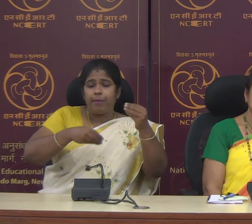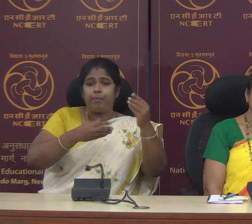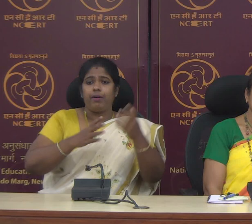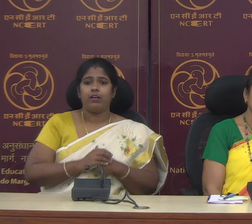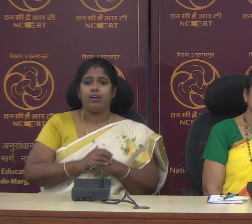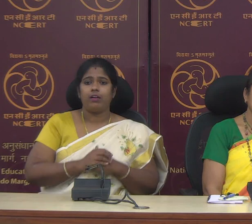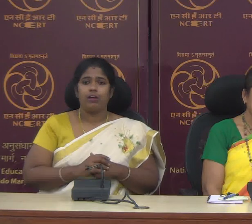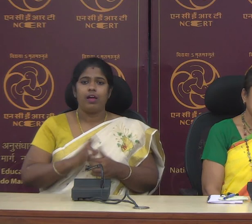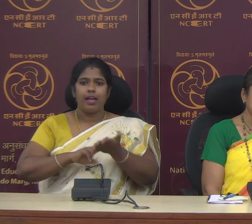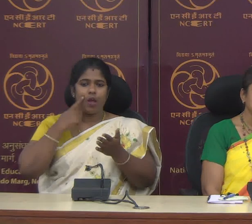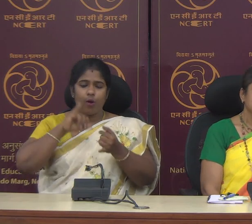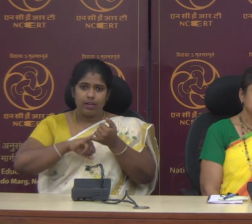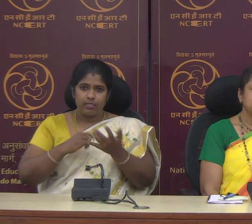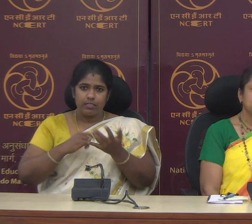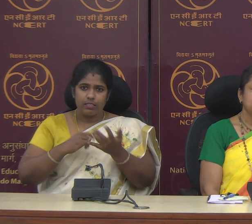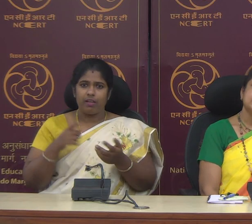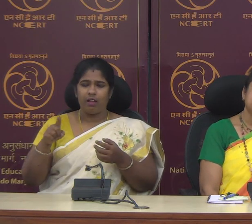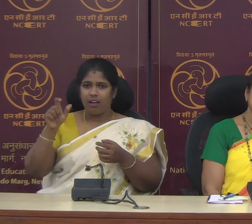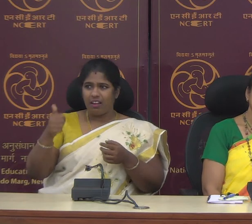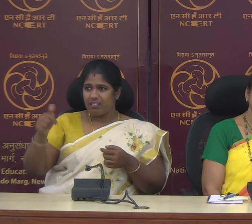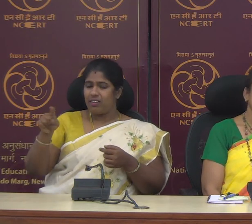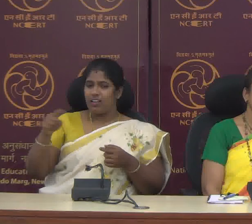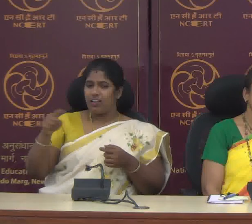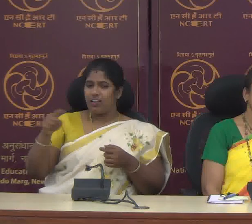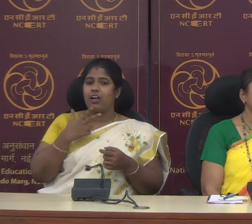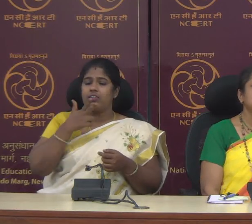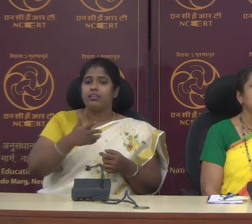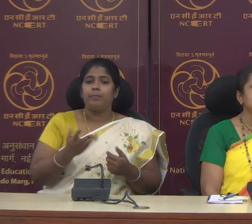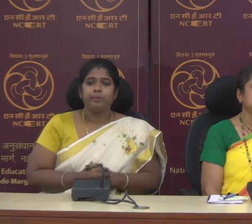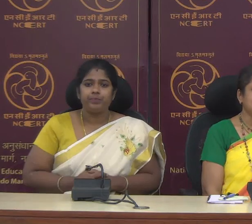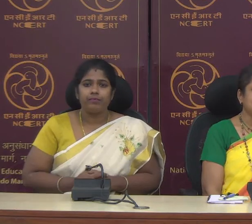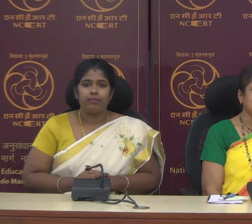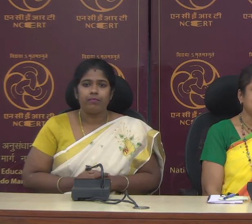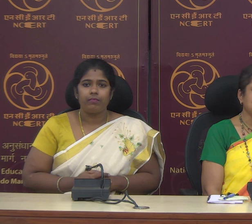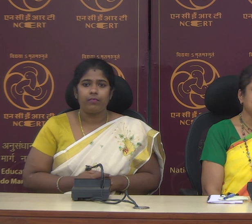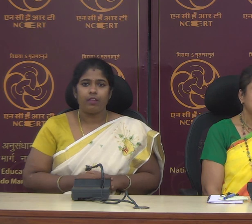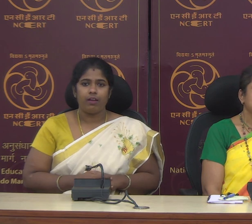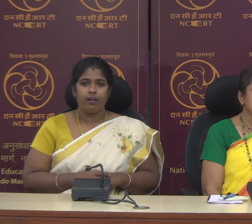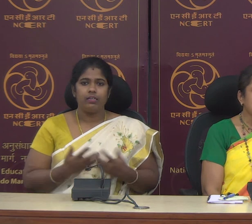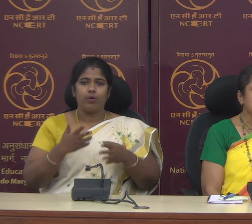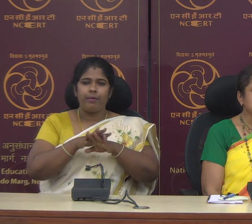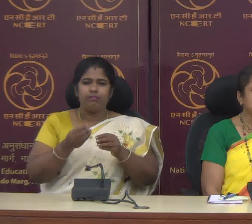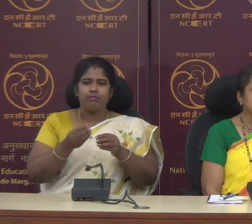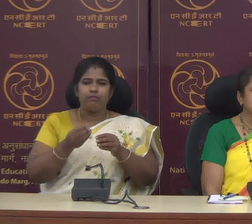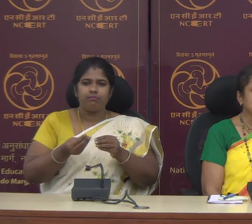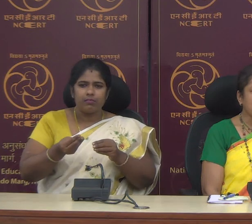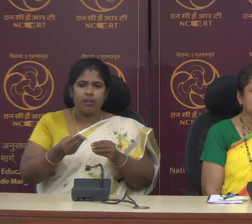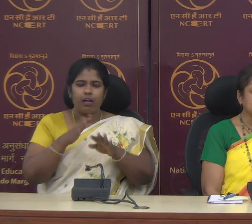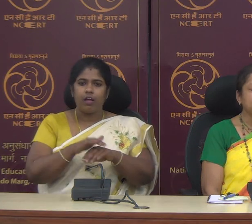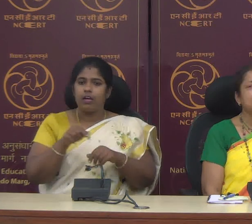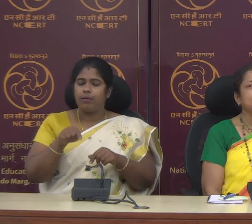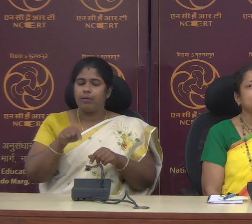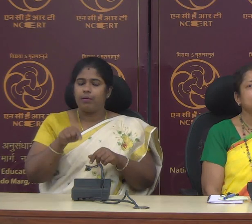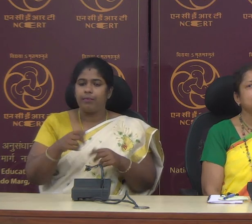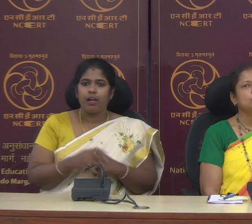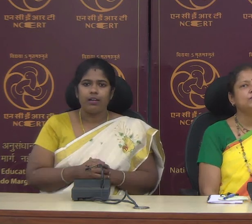से राजीव सर ने बताया हमें कि वो इस पर बहुत जल्दी वो अमल करने वाले हैं, तो क्या इसमें और